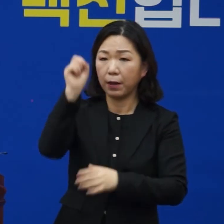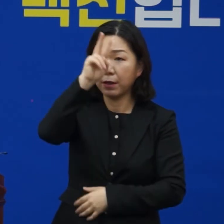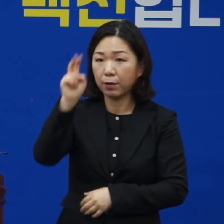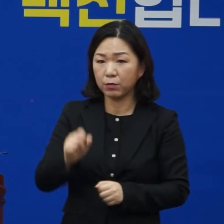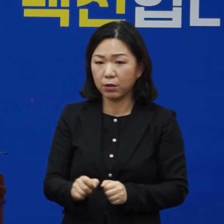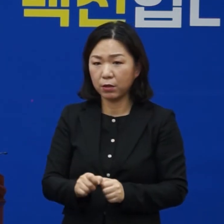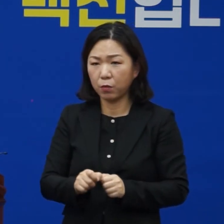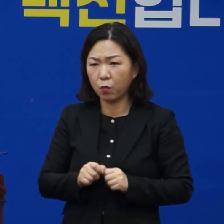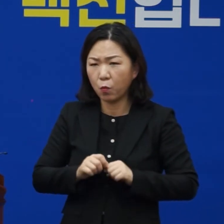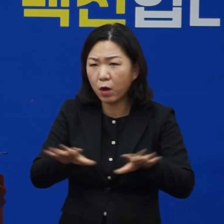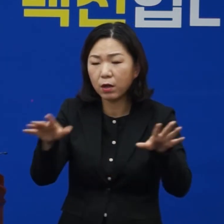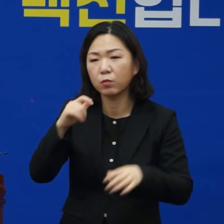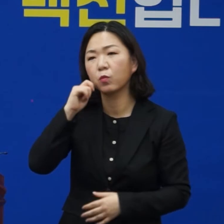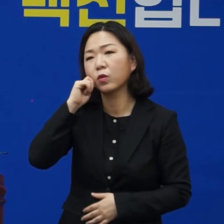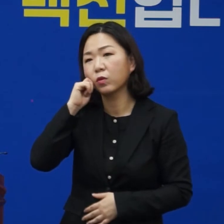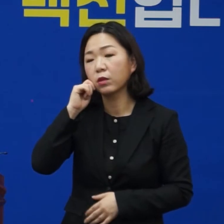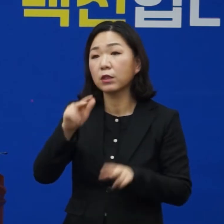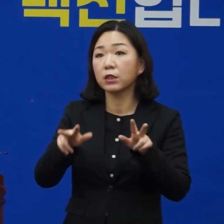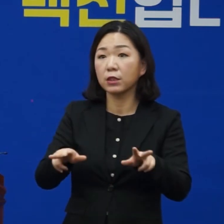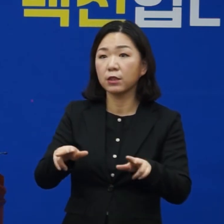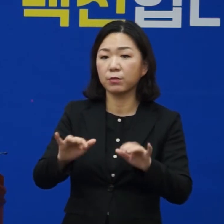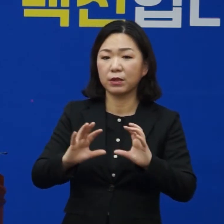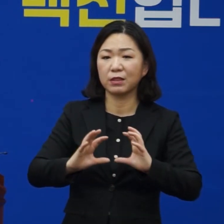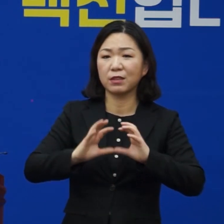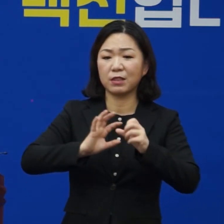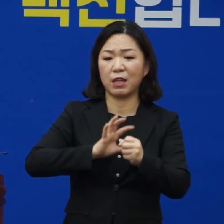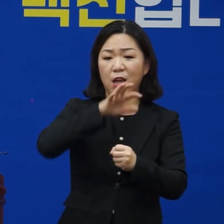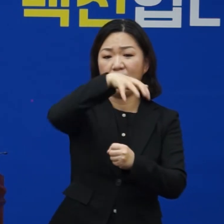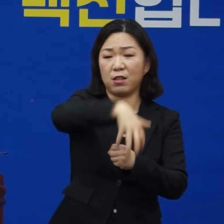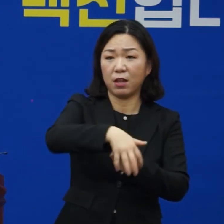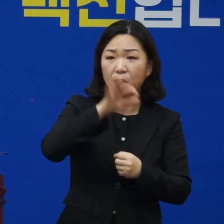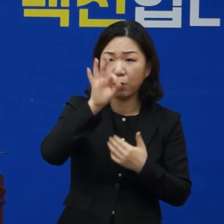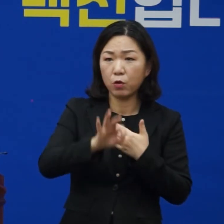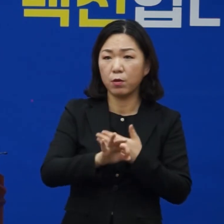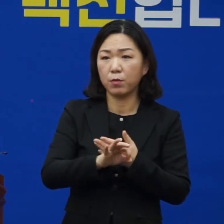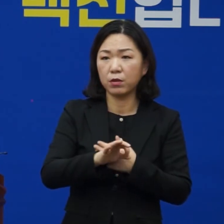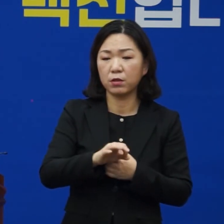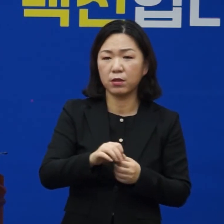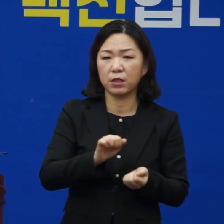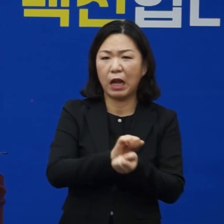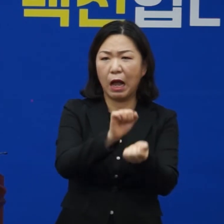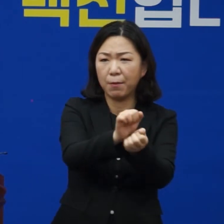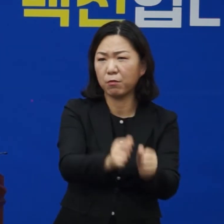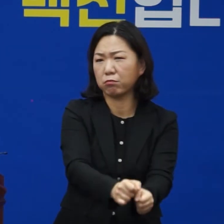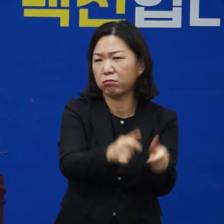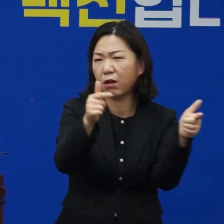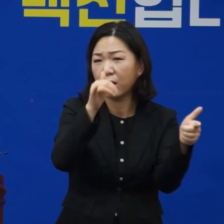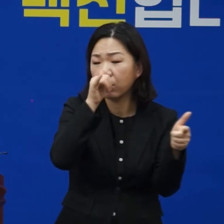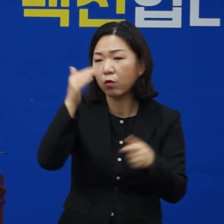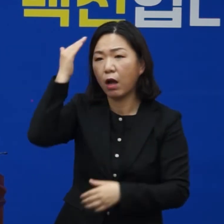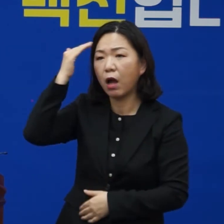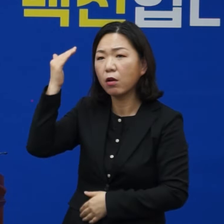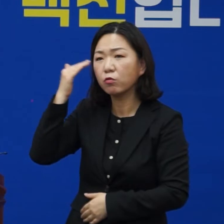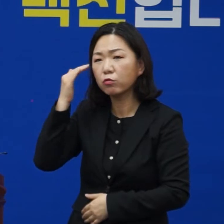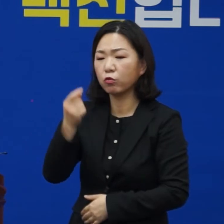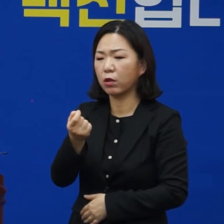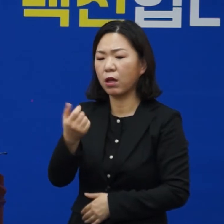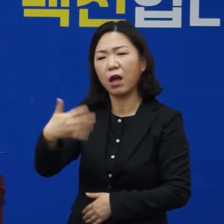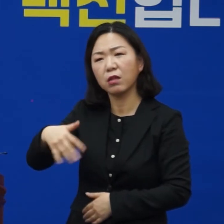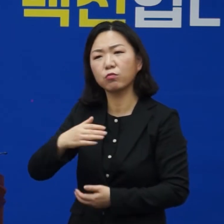없습니다. 왜냐하면 지금 세계가 팬데믹이고 그리고 우리 대한민국 전역이 아직도 불안한 상황이고 이런